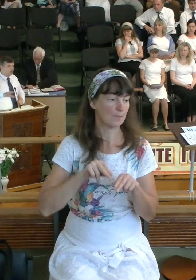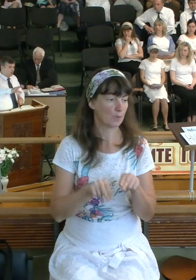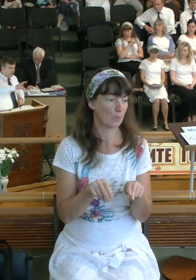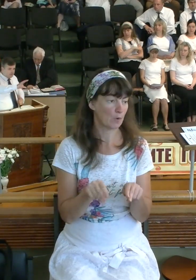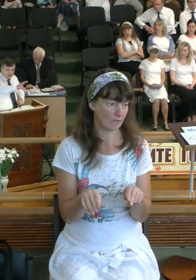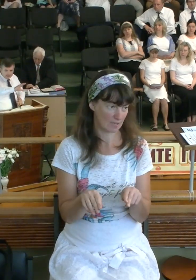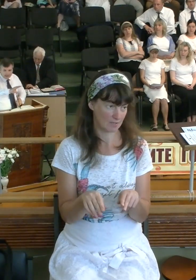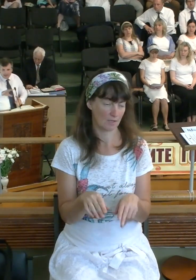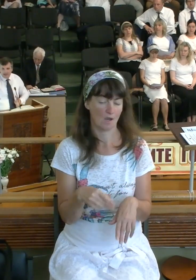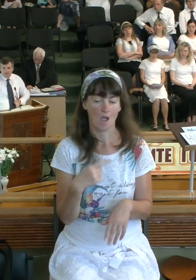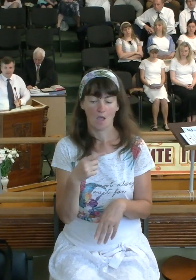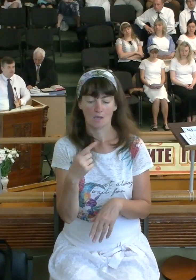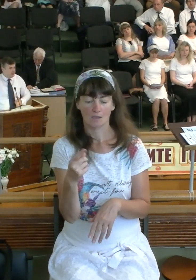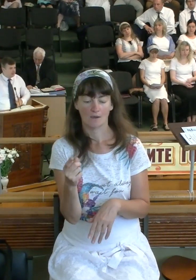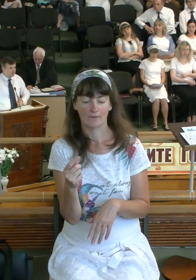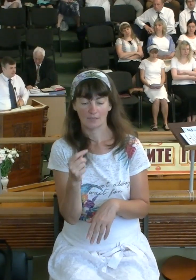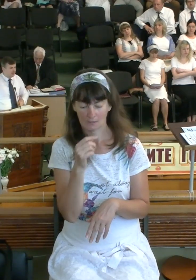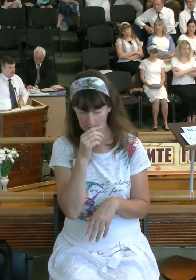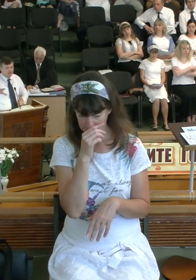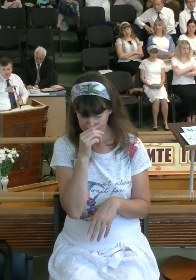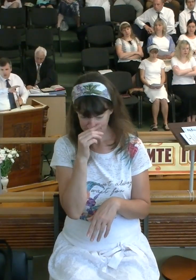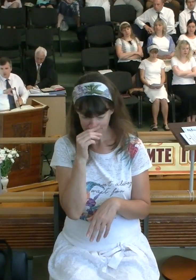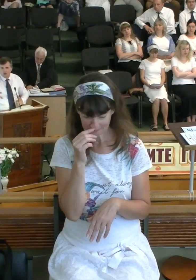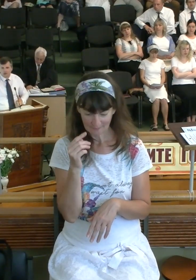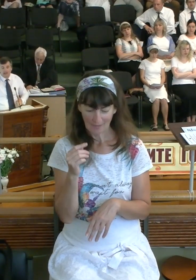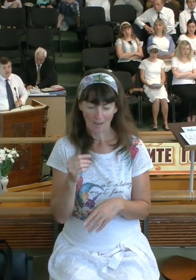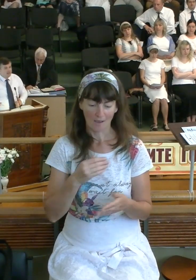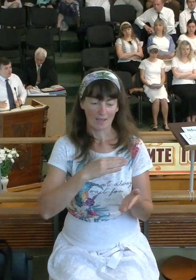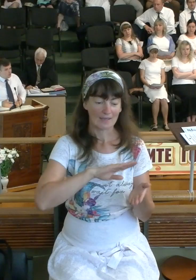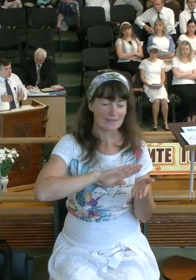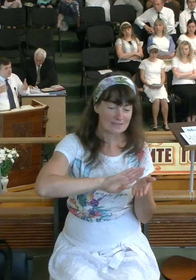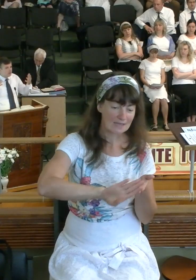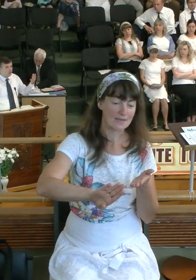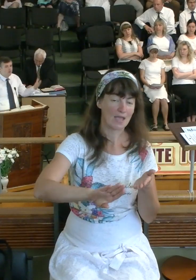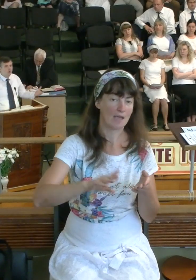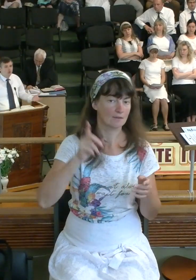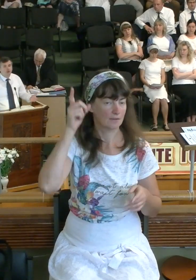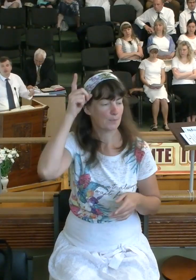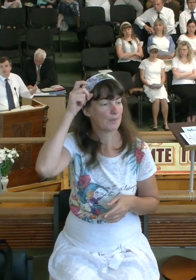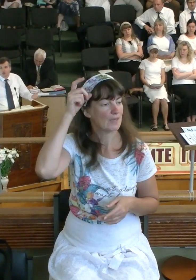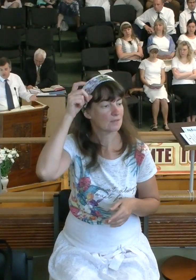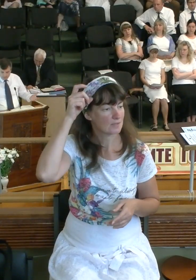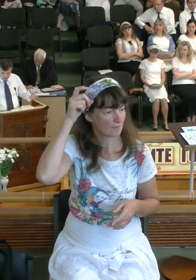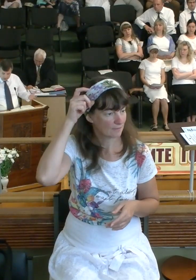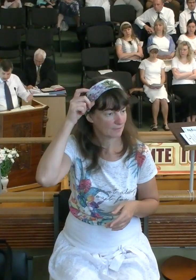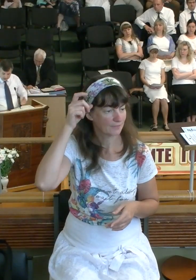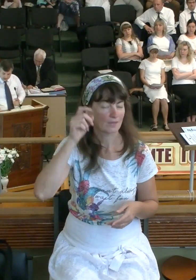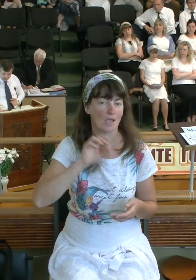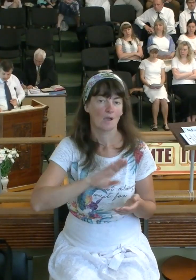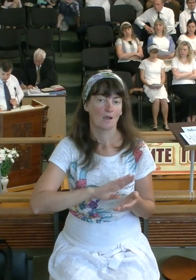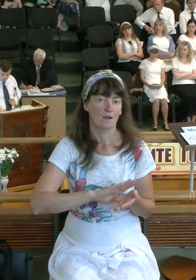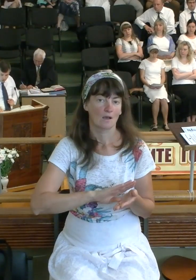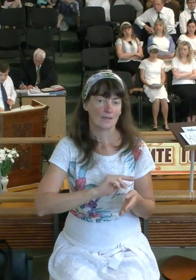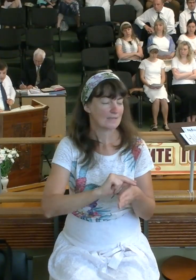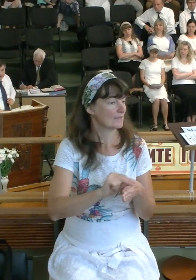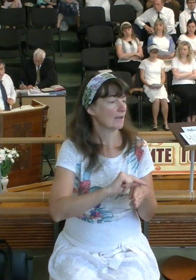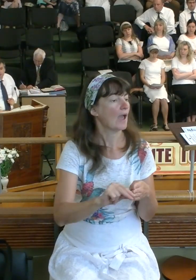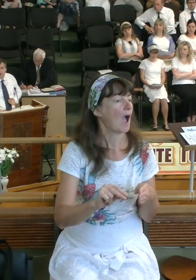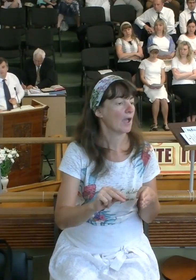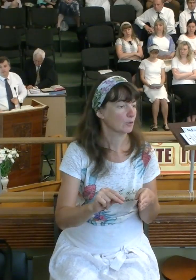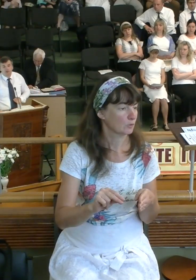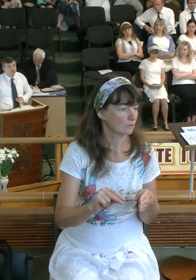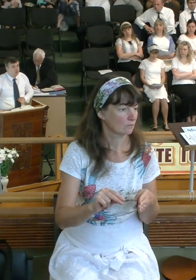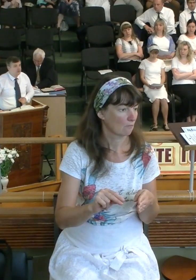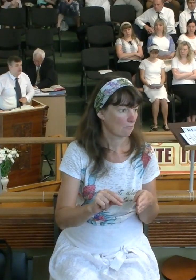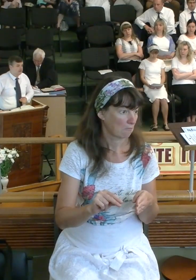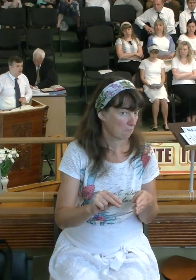о том, что мы изгоняем там бесов, да, или еще что-то. И Духу Святому очень много приписывается того,